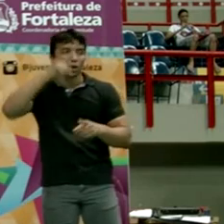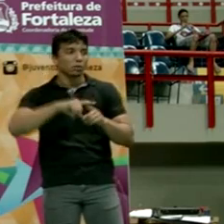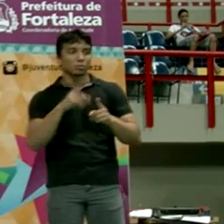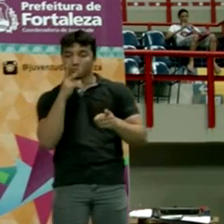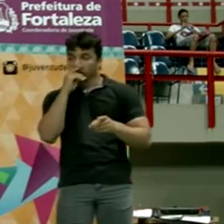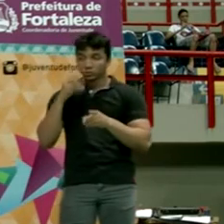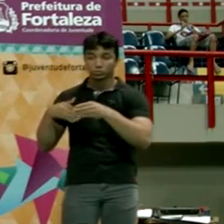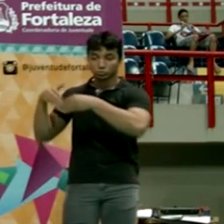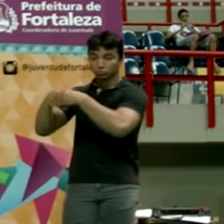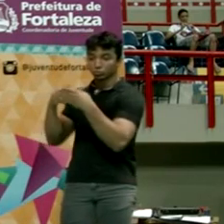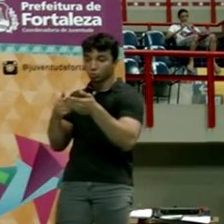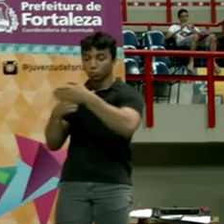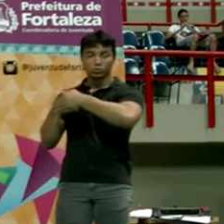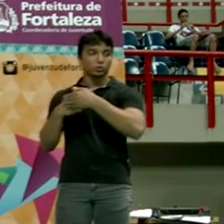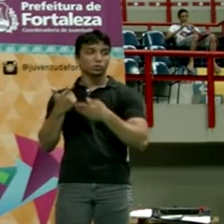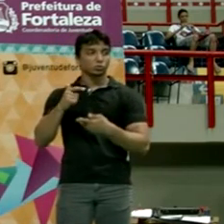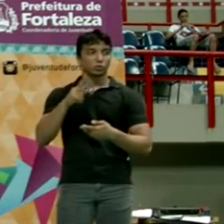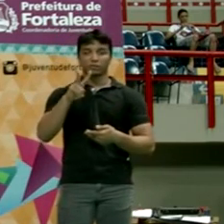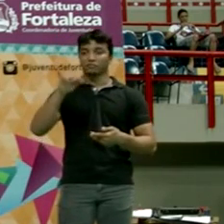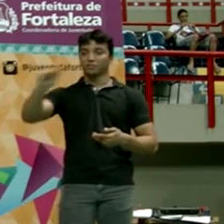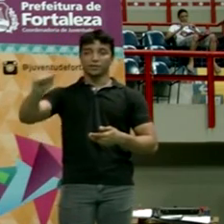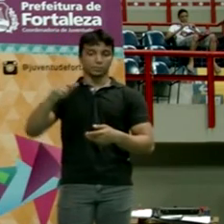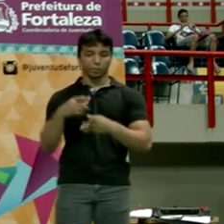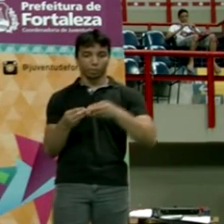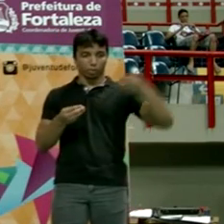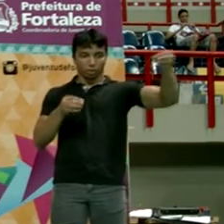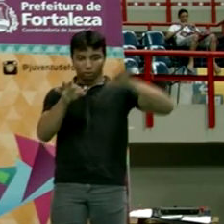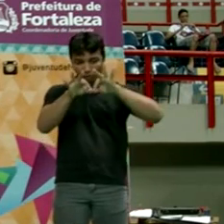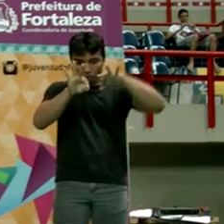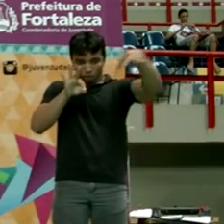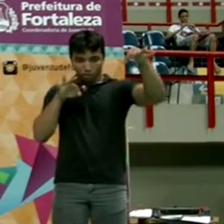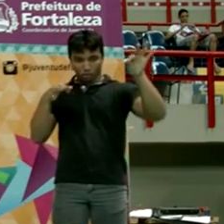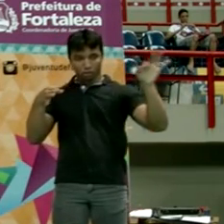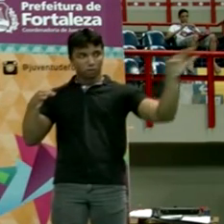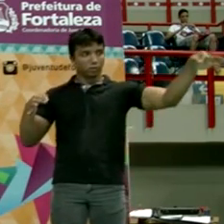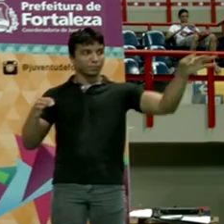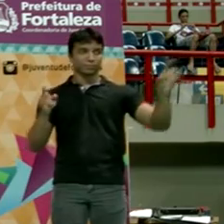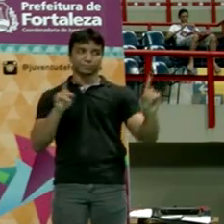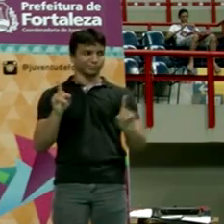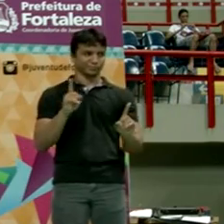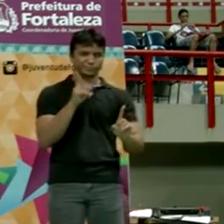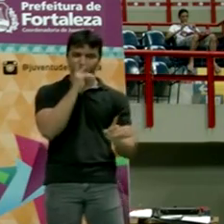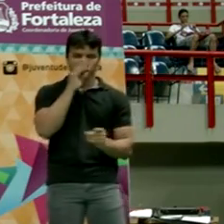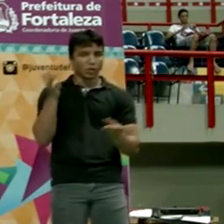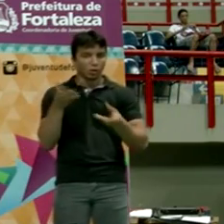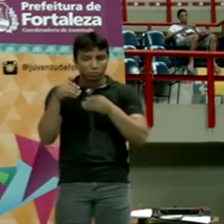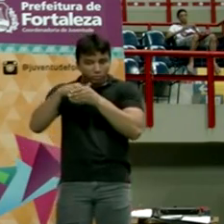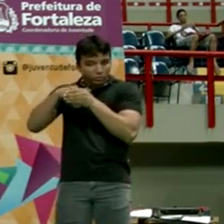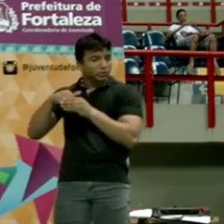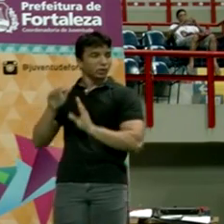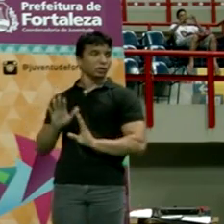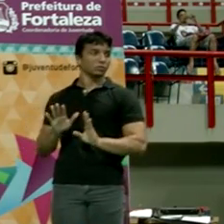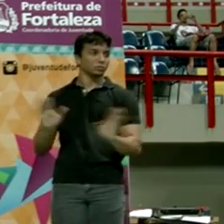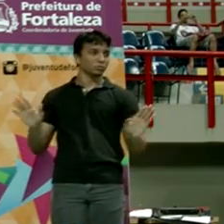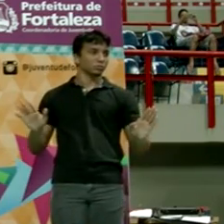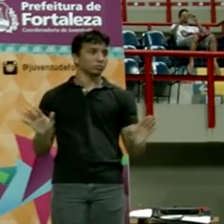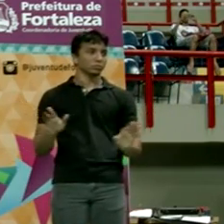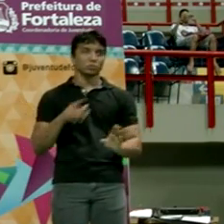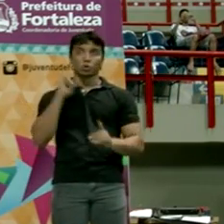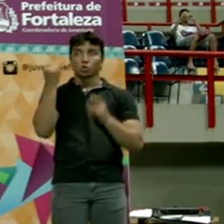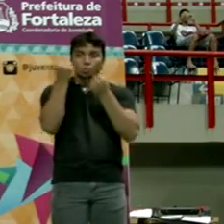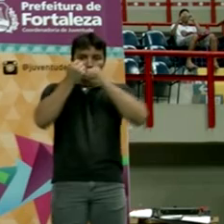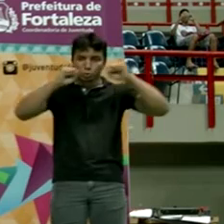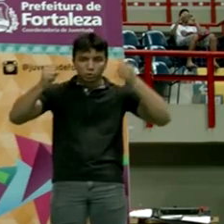ali numa urna escondida e não tem negócio de segunda via. Não, é difícil controlar o voto no voto secreto. Não